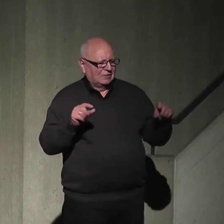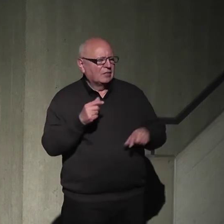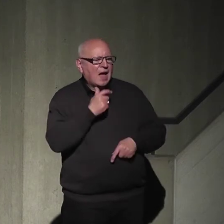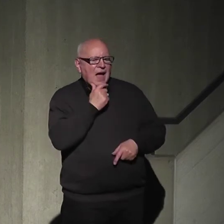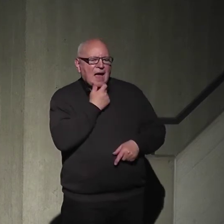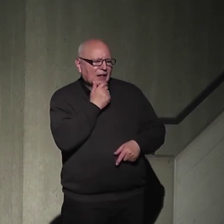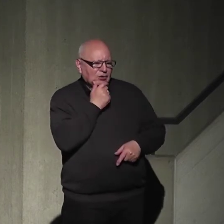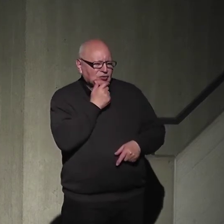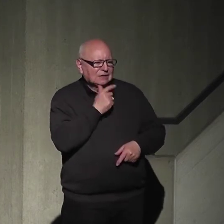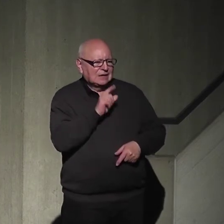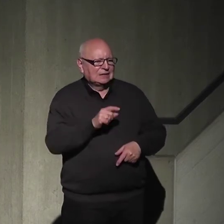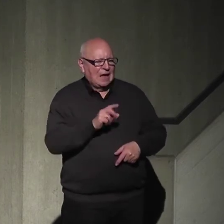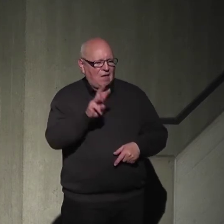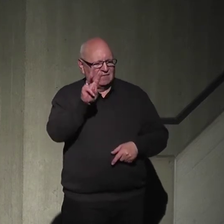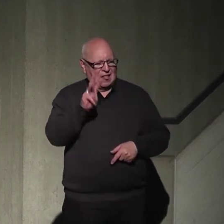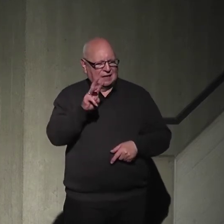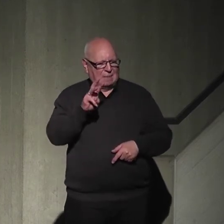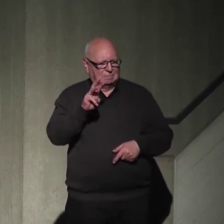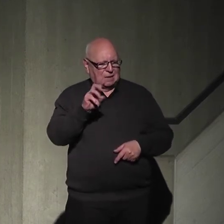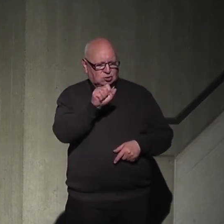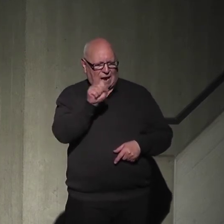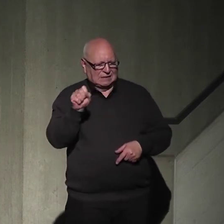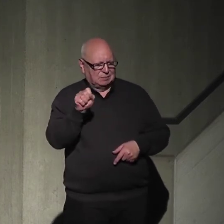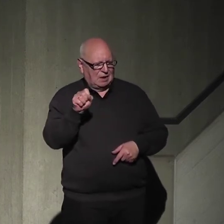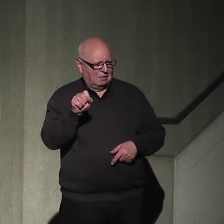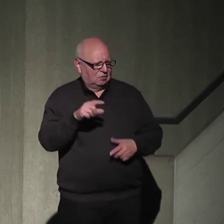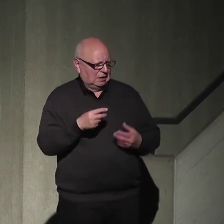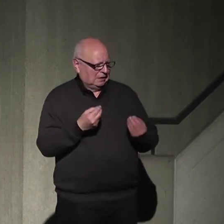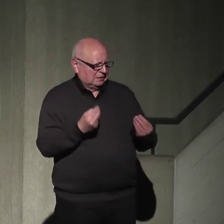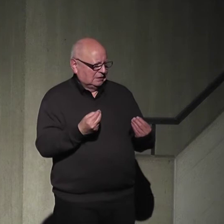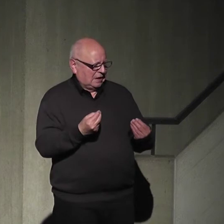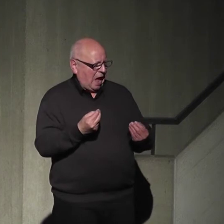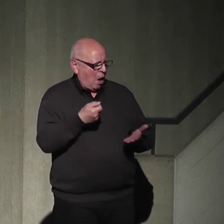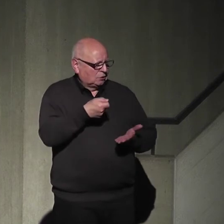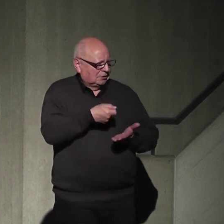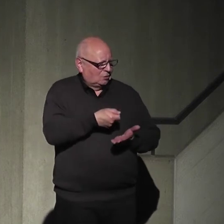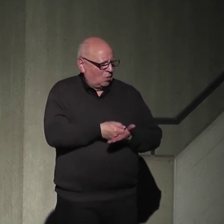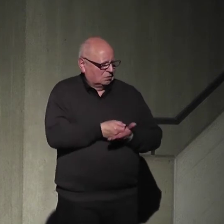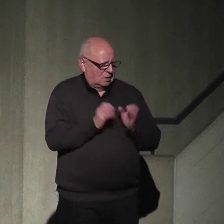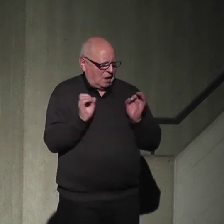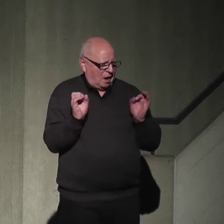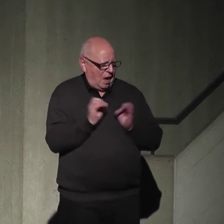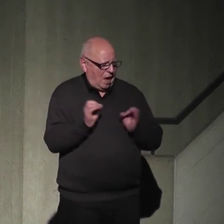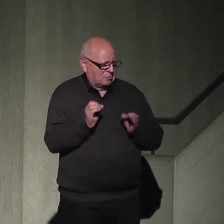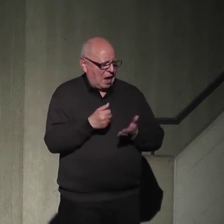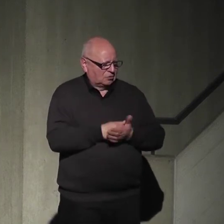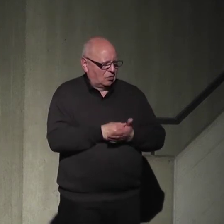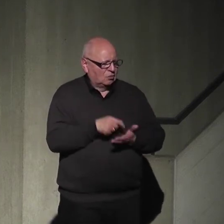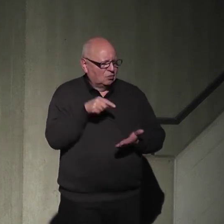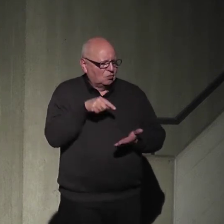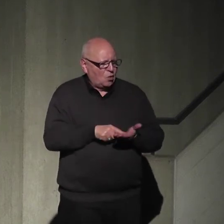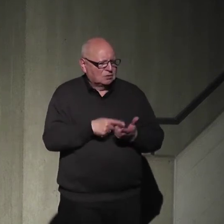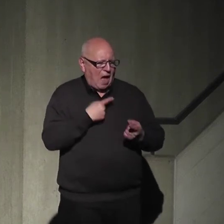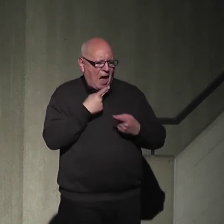englischen Dichter und Dramatiker William Shakespeare. Wie für einen Dichter üblich, drückt sich Shakespeare hier sehr dramatisch aus. Die Grundaussage